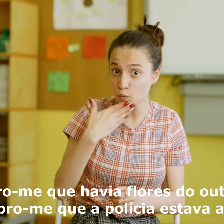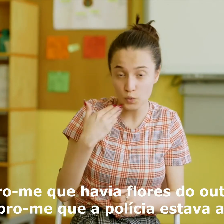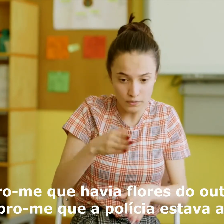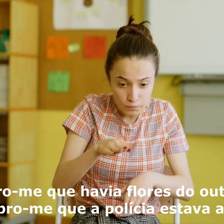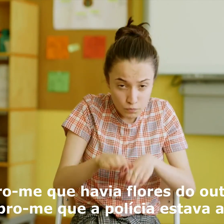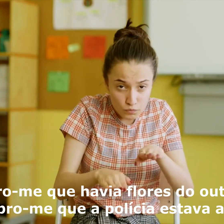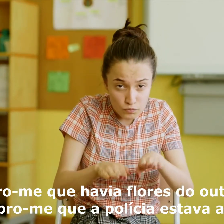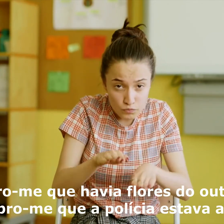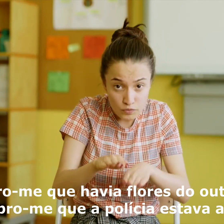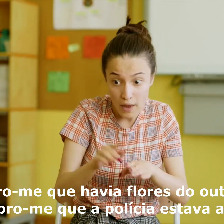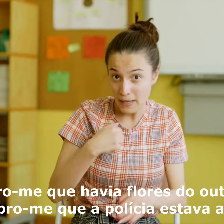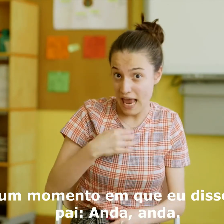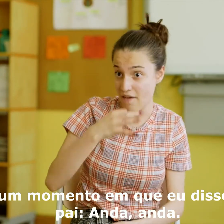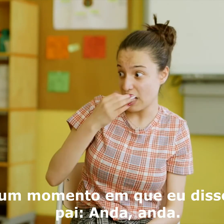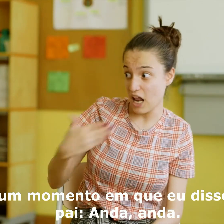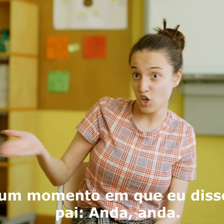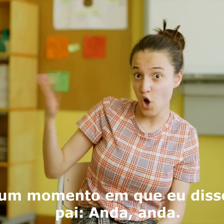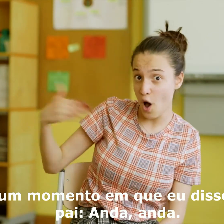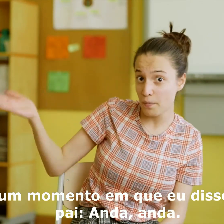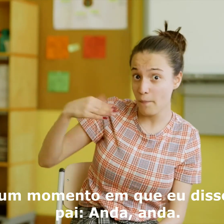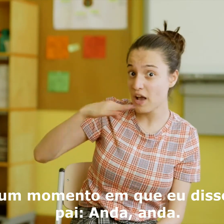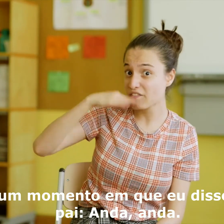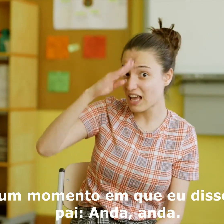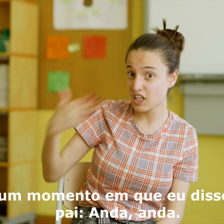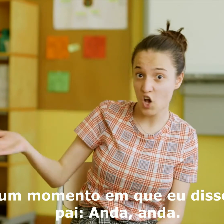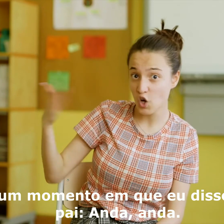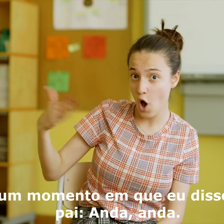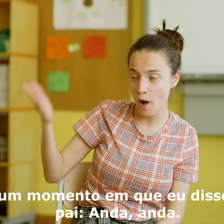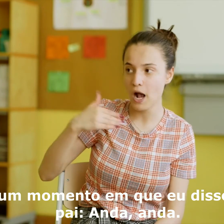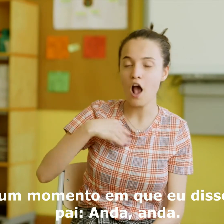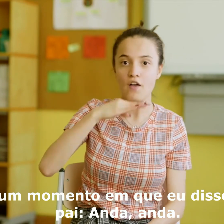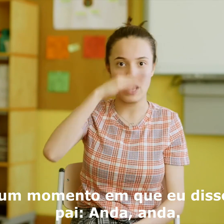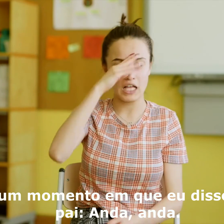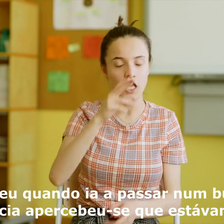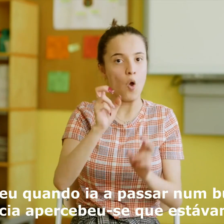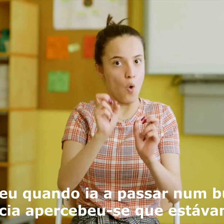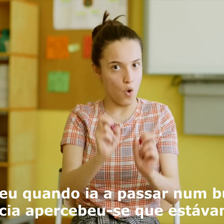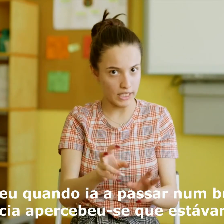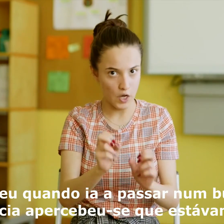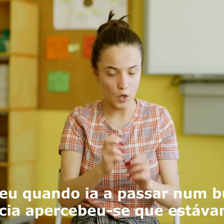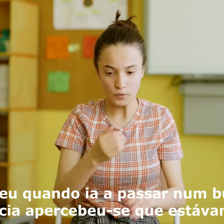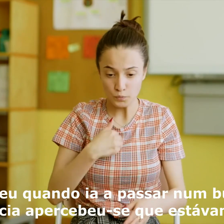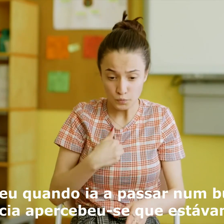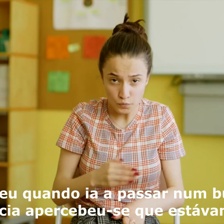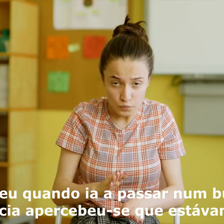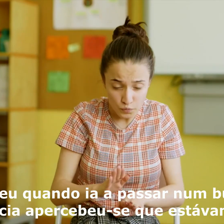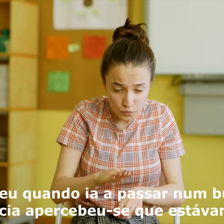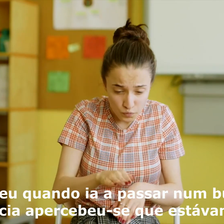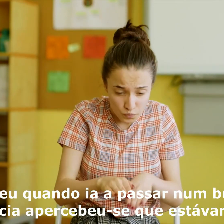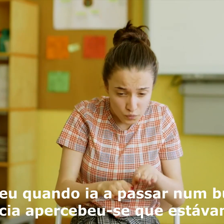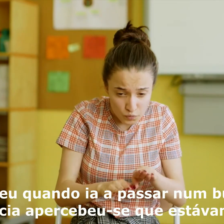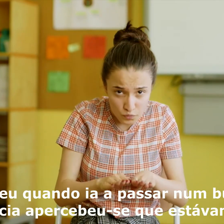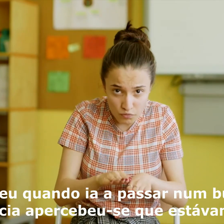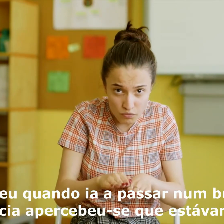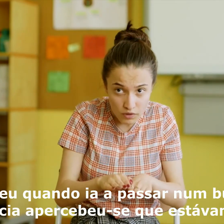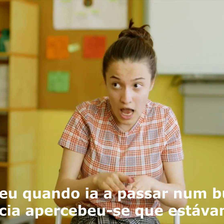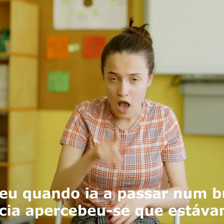estava lá a vigiar. Então houve um momento que eu disse ao meu pai, anda, anda. E o meu pai, ok, eu vou. Então quando ele ia passar no buraco,